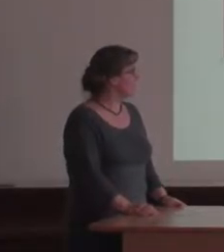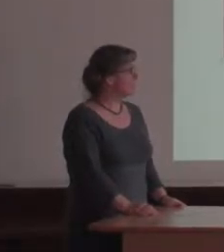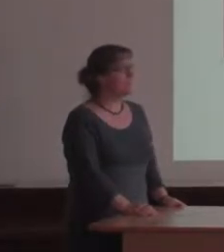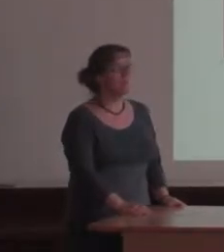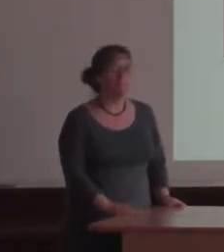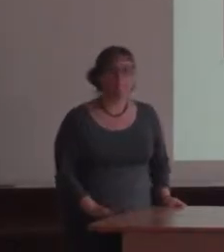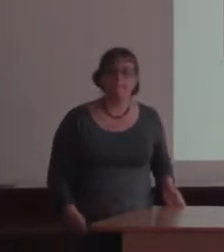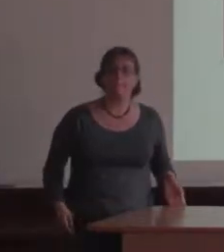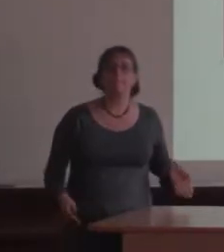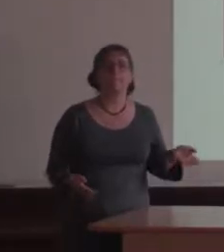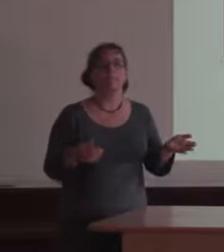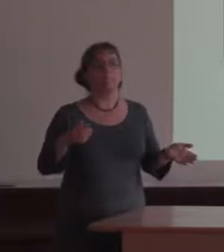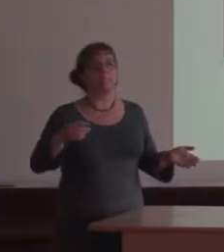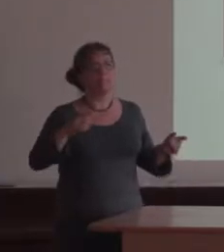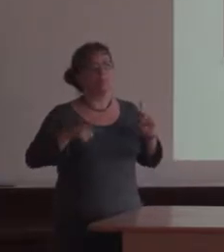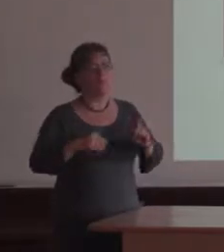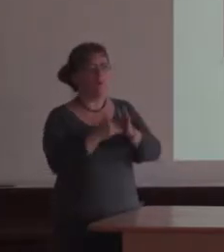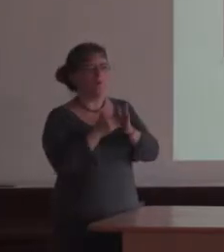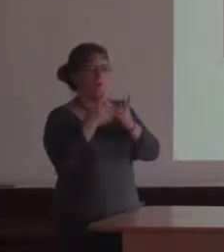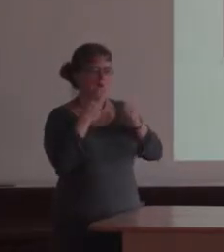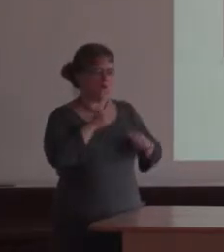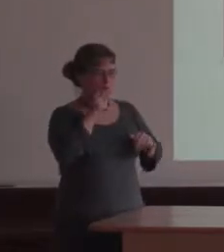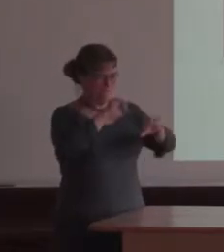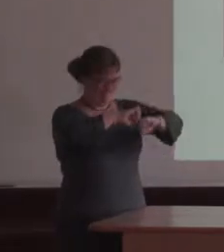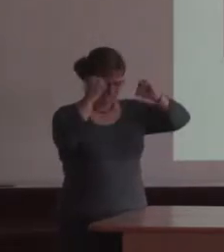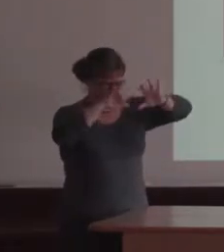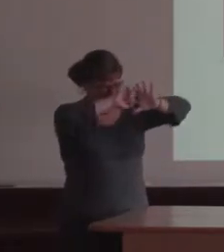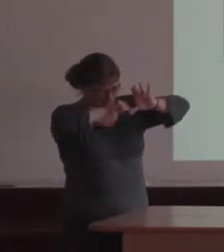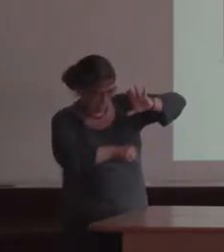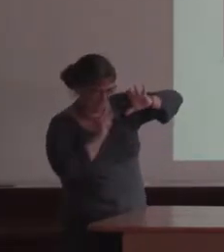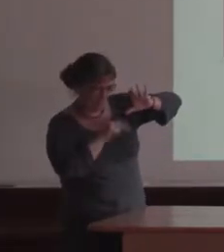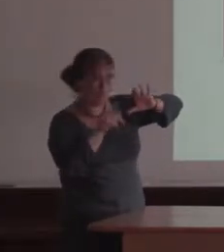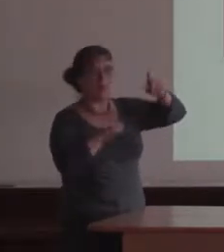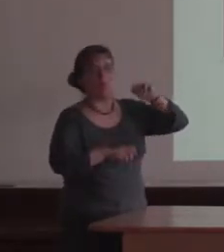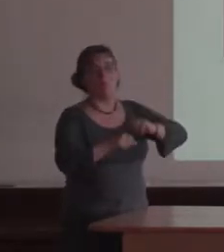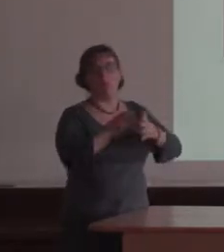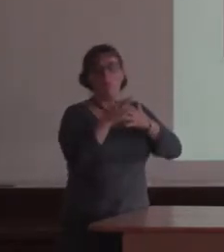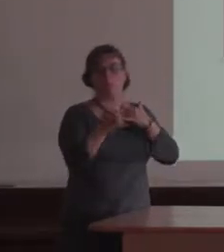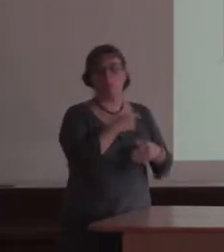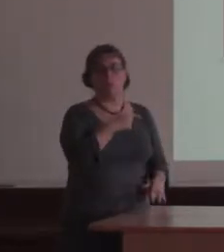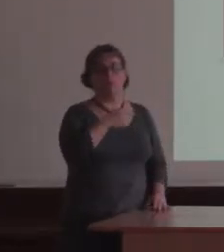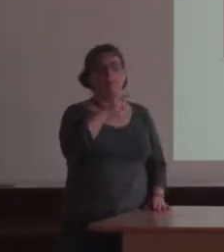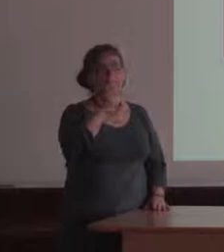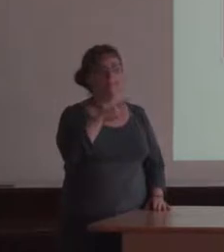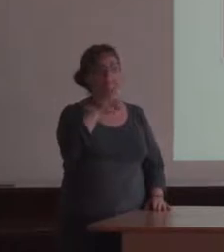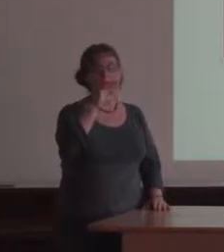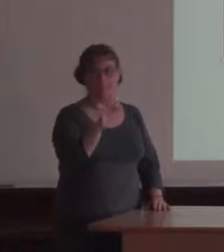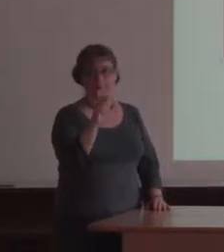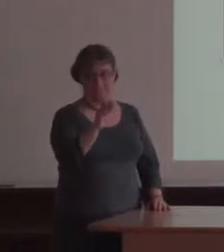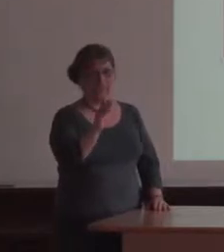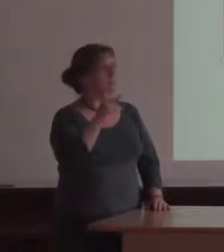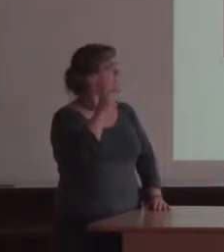Et enfin, si on a envie de creuser un petit peu et d'aller vraiment inspecter ce qui se passe, on peut lui demander avec l'option PDB, lorsqu'il y a une erreur, de